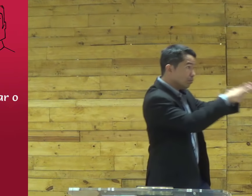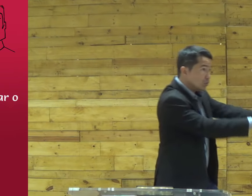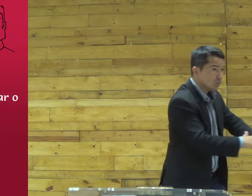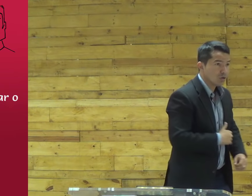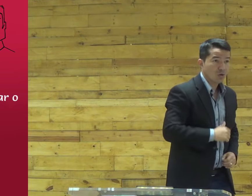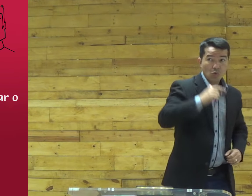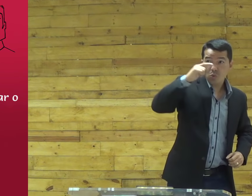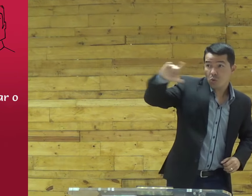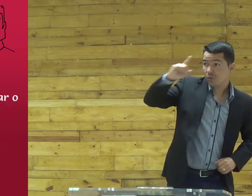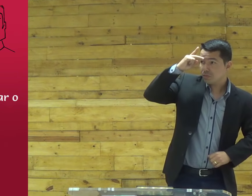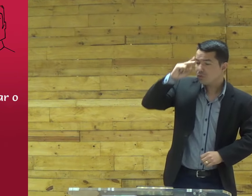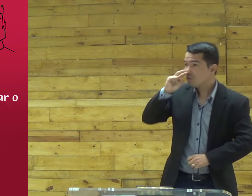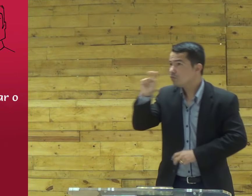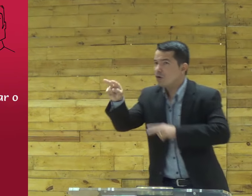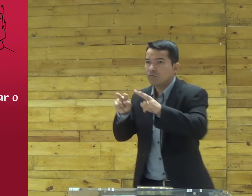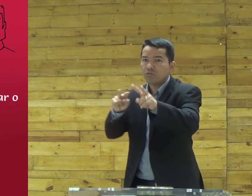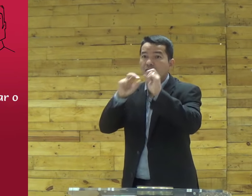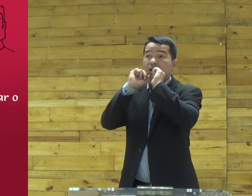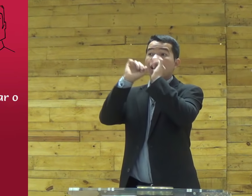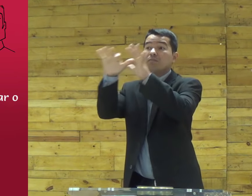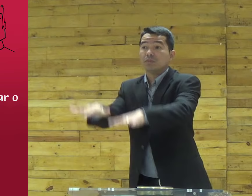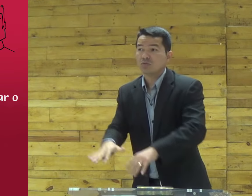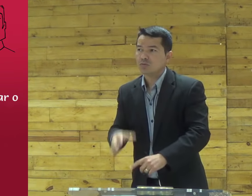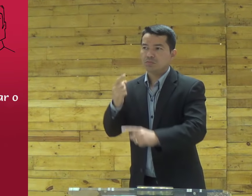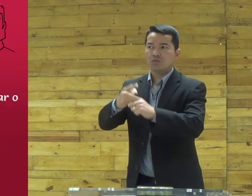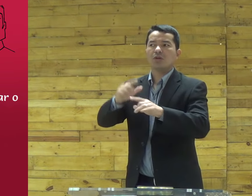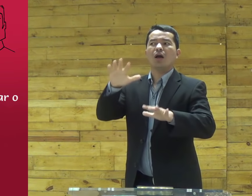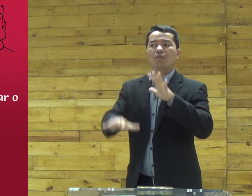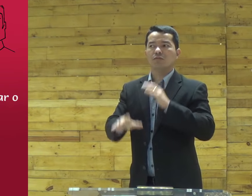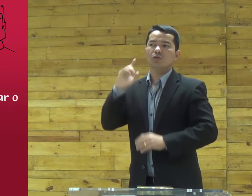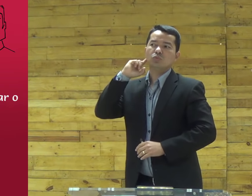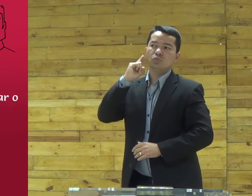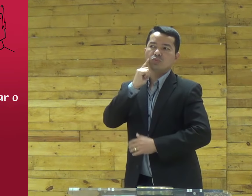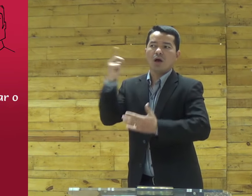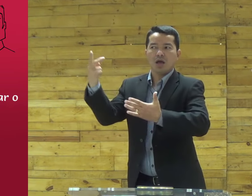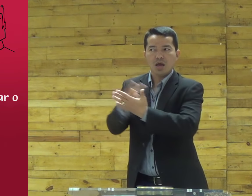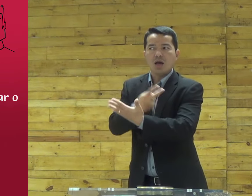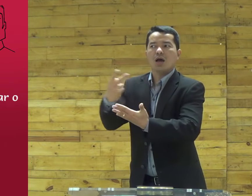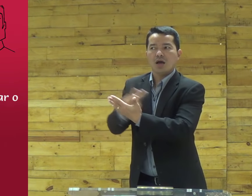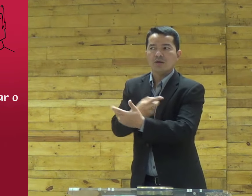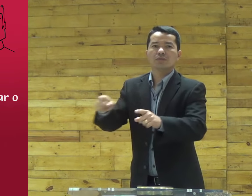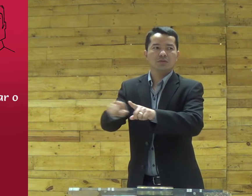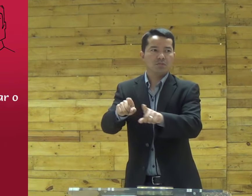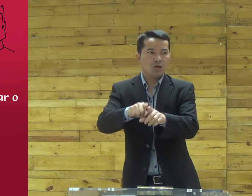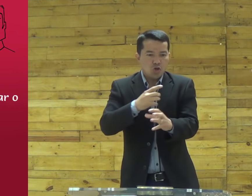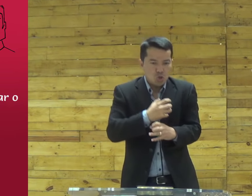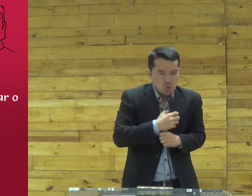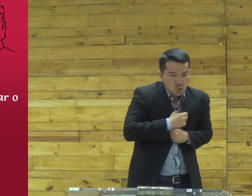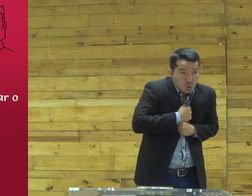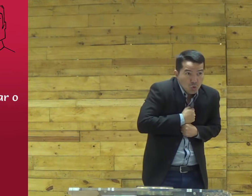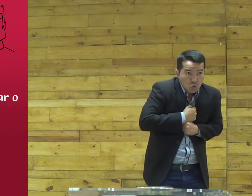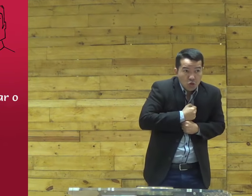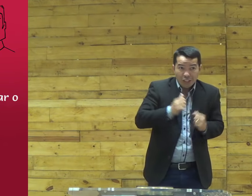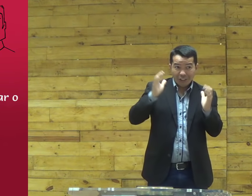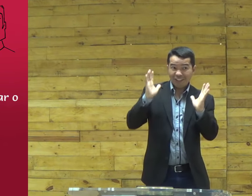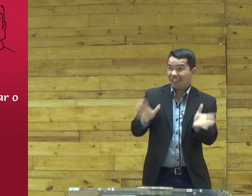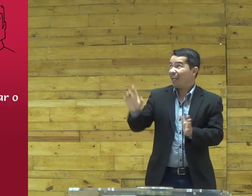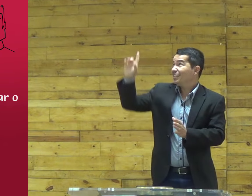com ele. Um surdo que vê outro surdo, abençoar outro surdo. E não somente o surdo, mas acabar abençoando todas as pessoas. Porque tem surdo que erra,